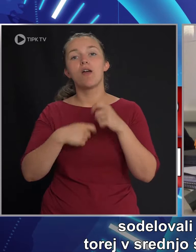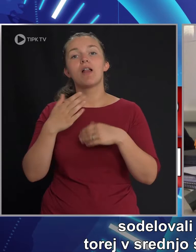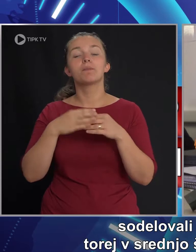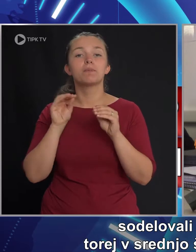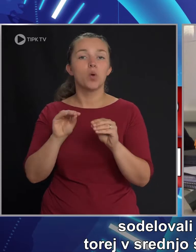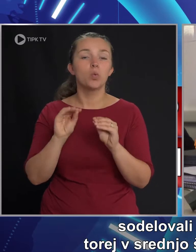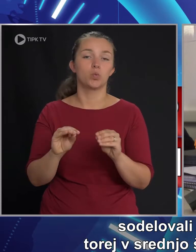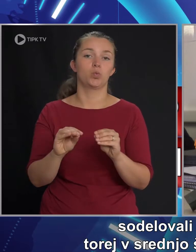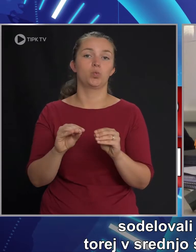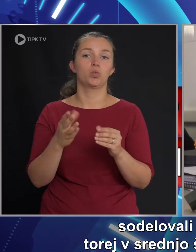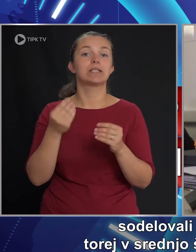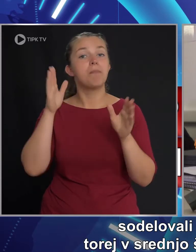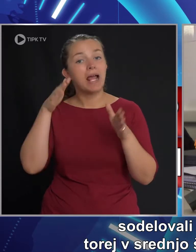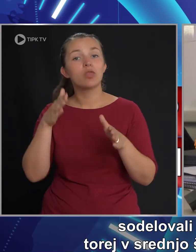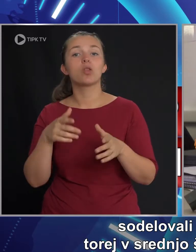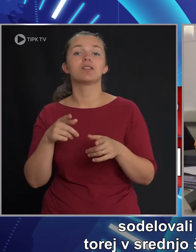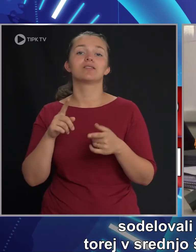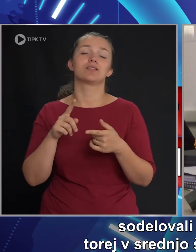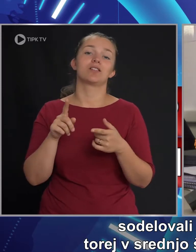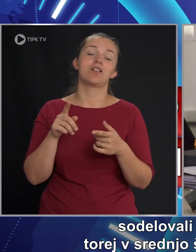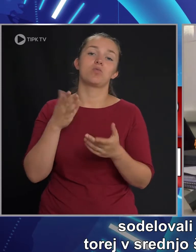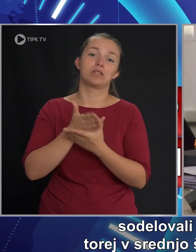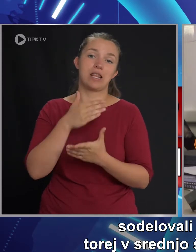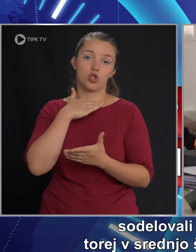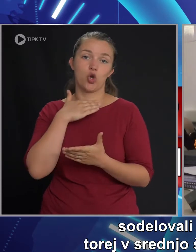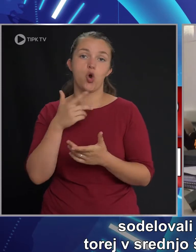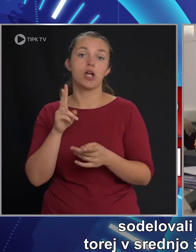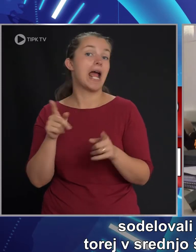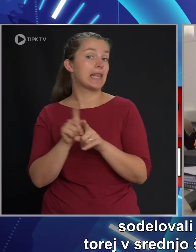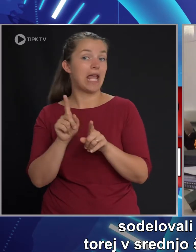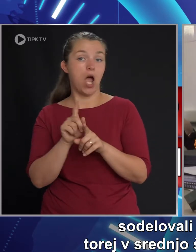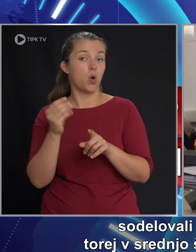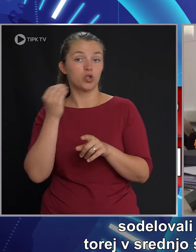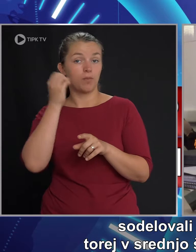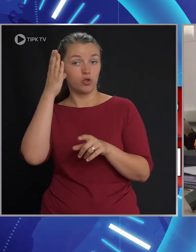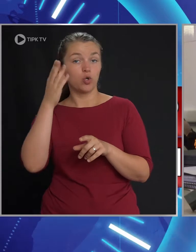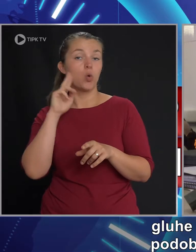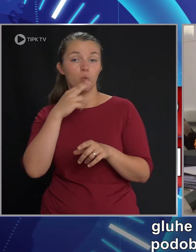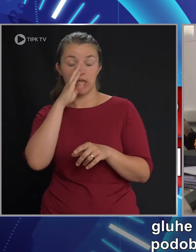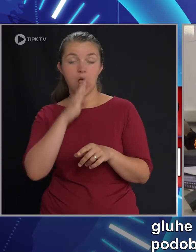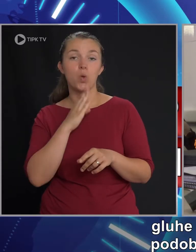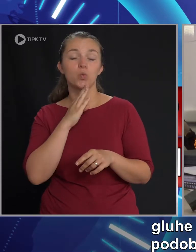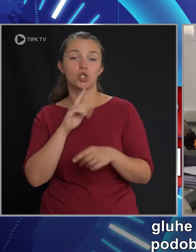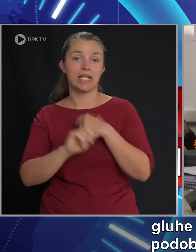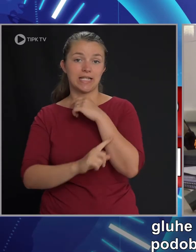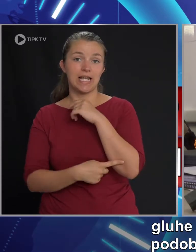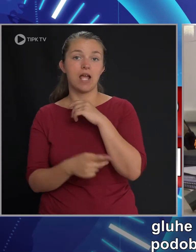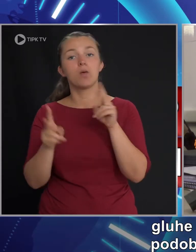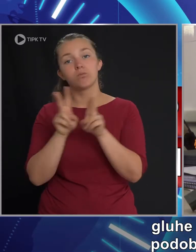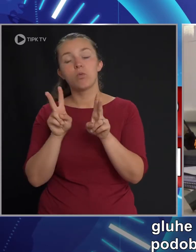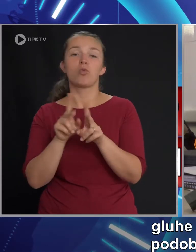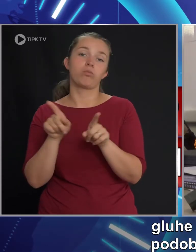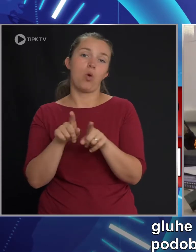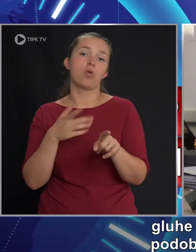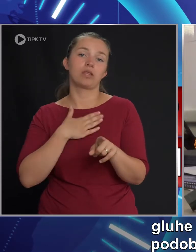izobraževali, sodelovali pri pouku z Makedonci, torej v srednjo šolo, ki enako izobražuje gluhe in naglušne